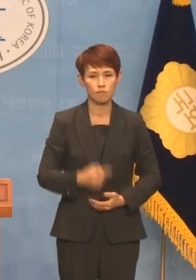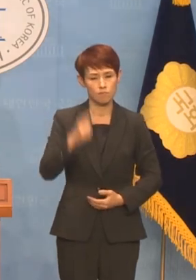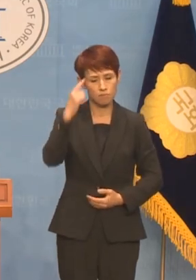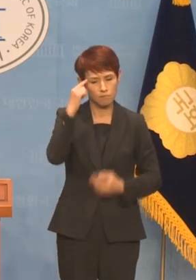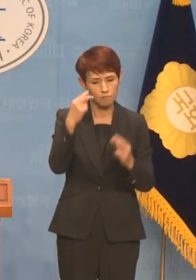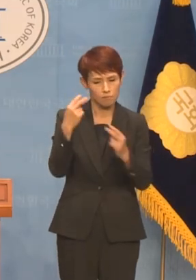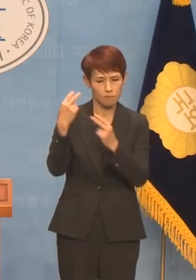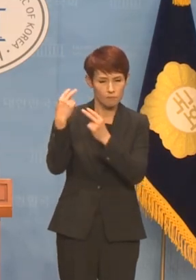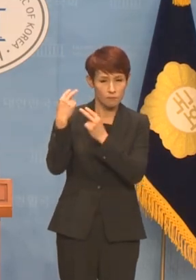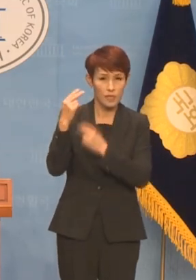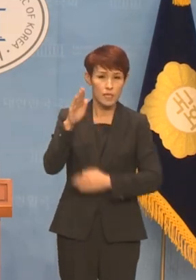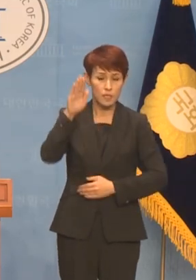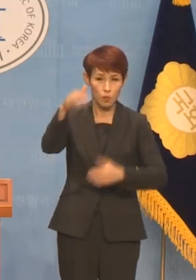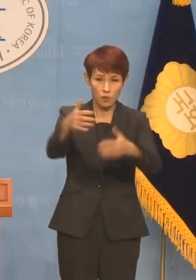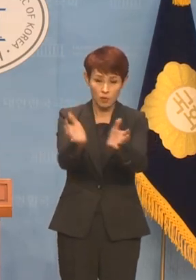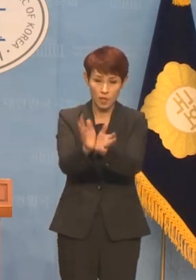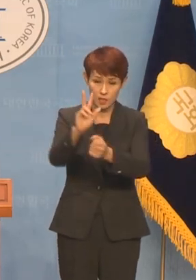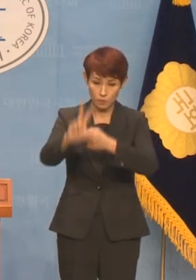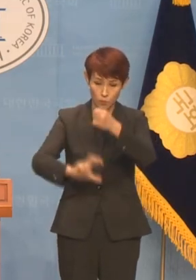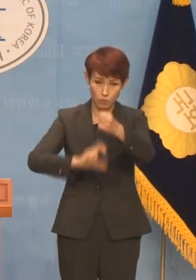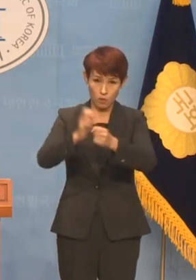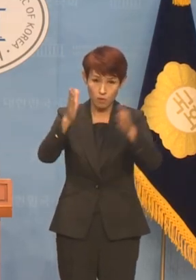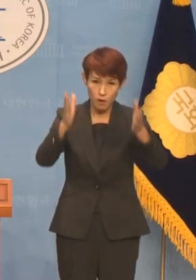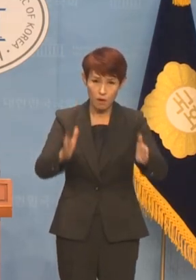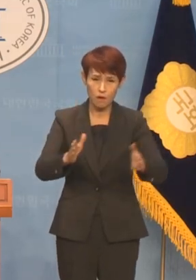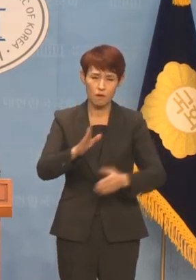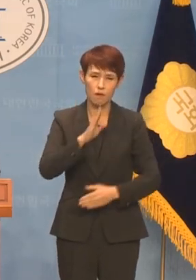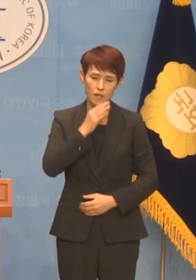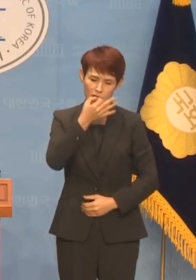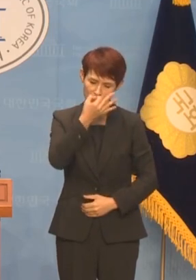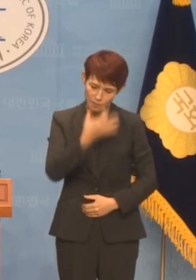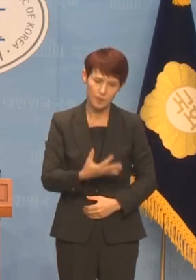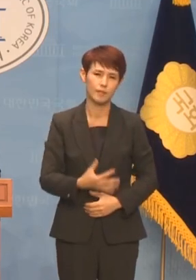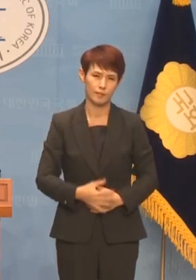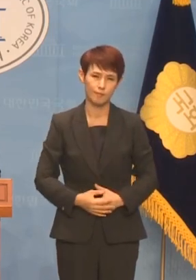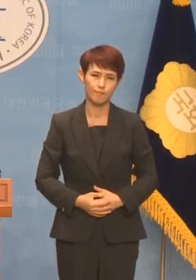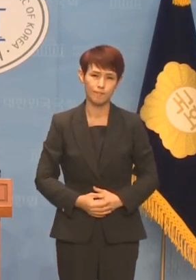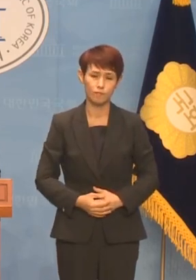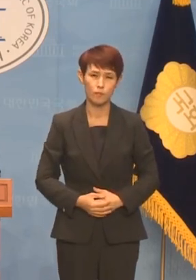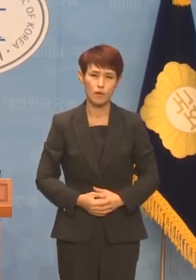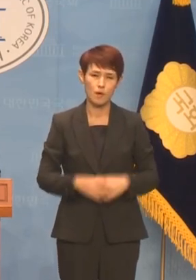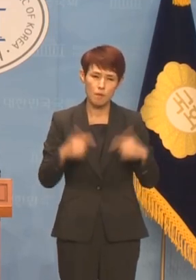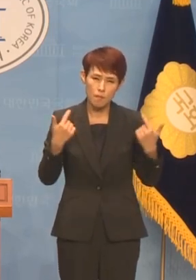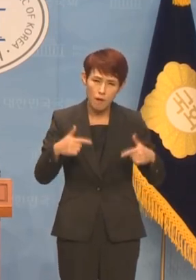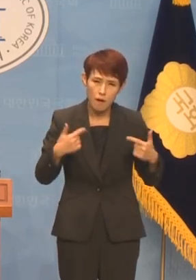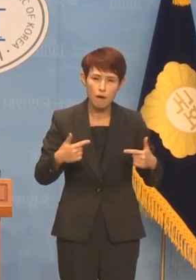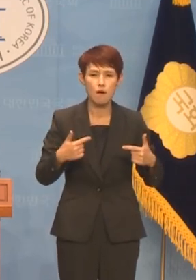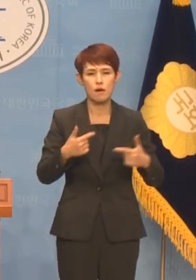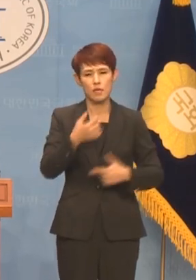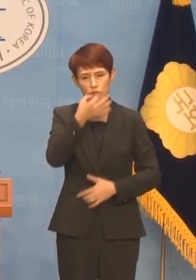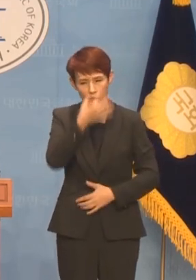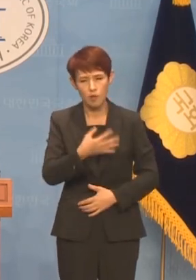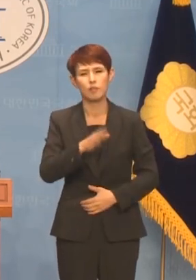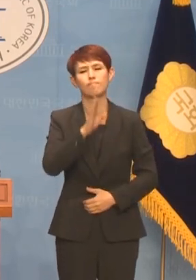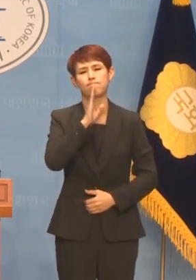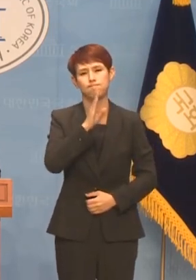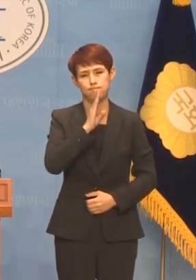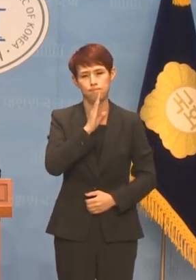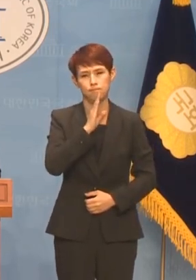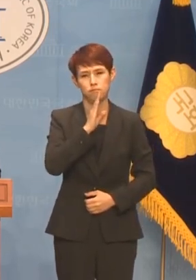돌이켜보면 진보정당 25년은 참으로 쉽지 않은 시간이었습니다. 하루하루가 벅차지 않은 날이